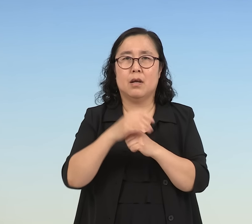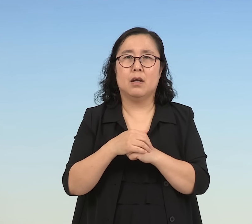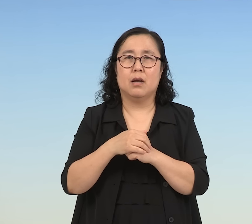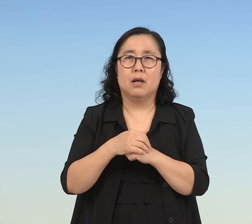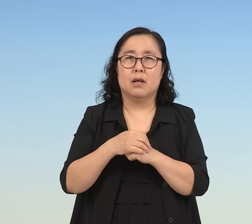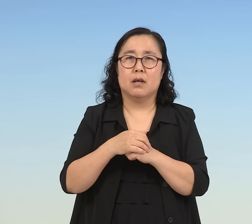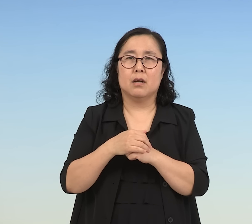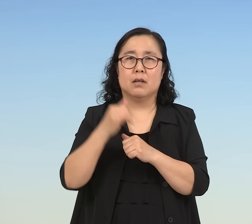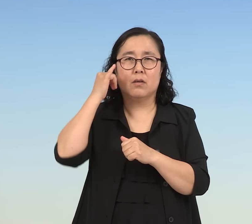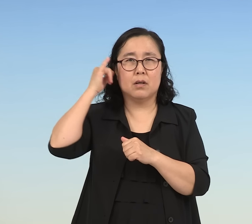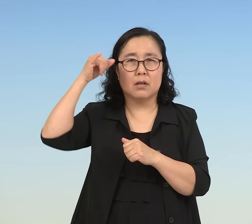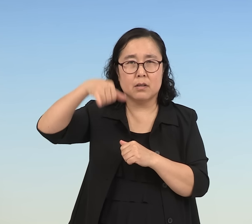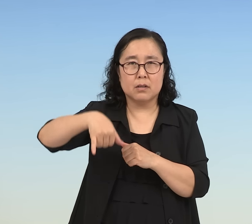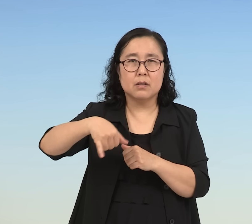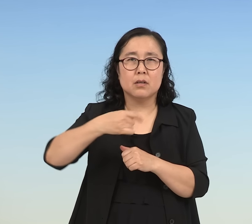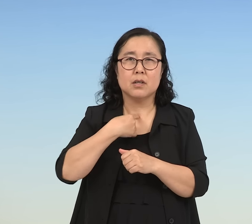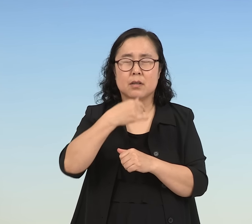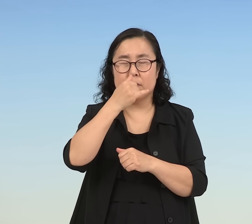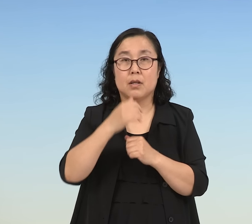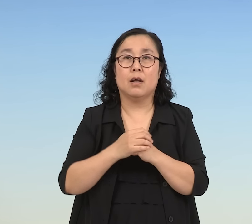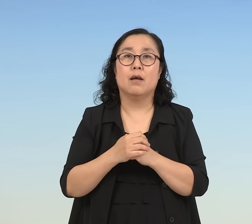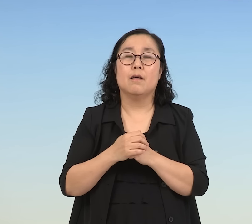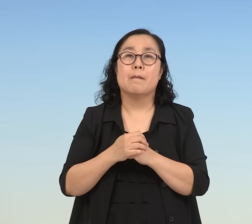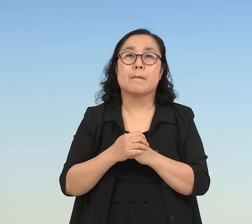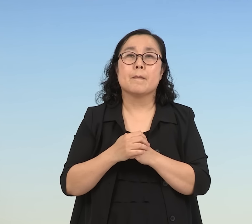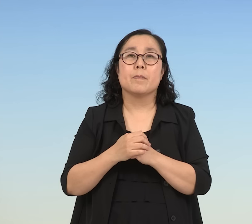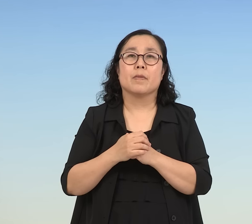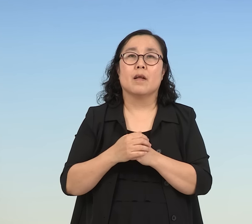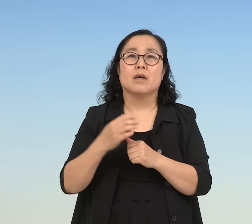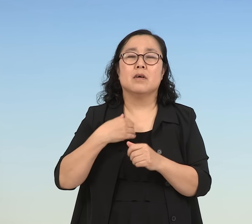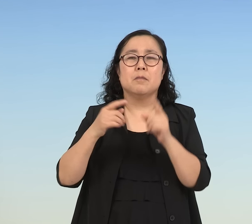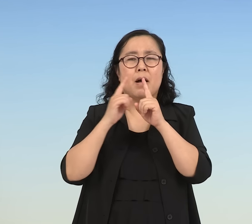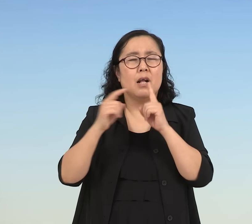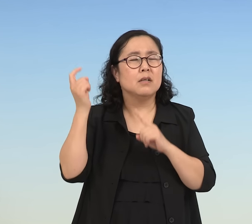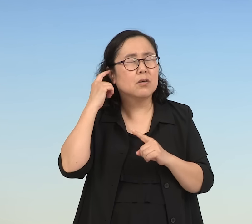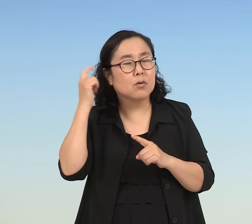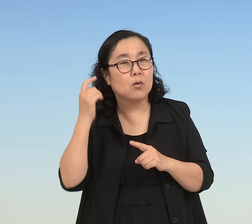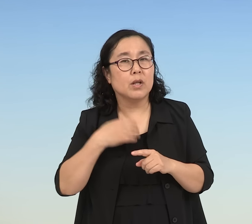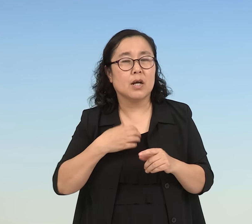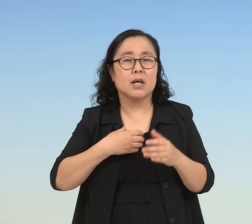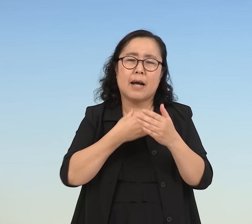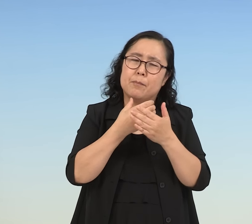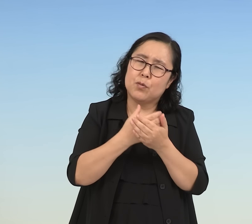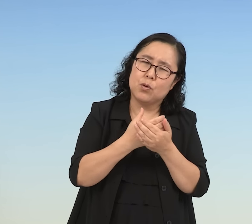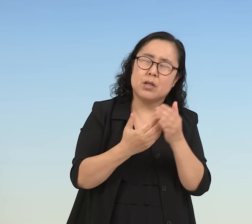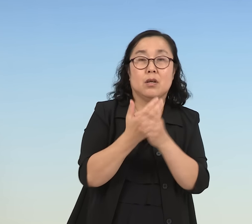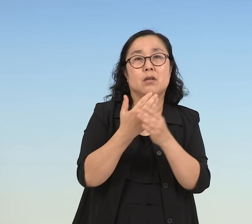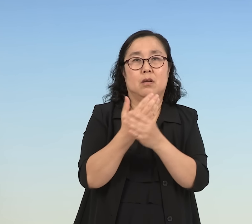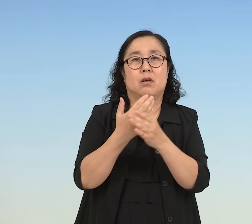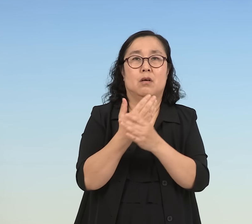됩니다. 그렇게 하고 전화를 끊었는데요. 묘한 감동이 밀려오더라고요.